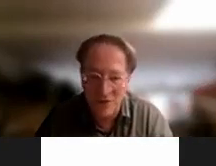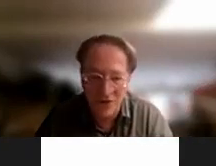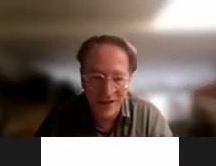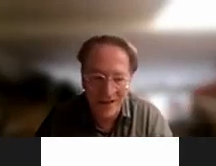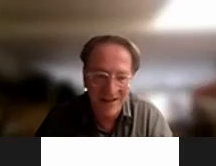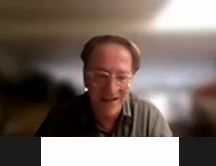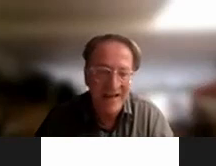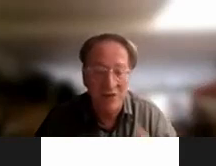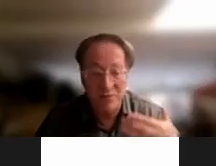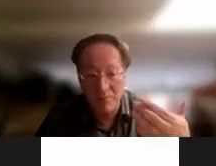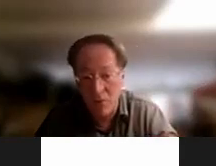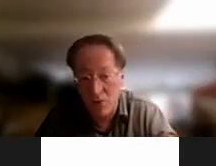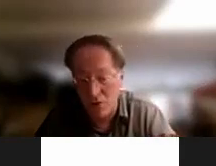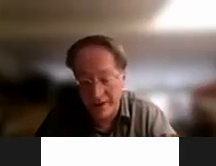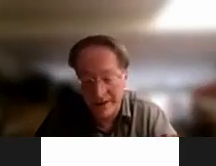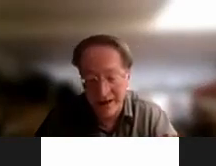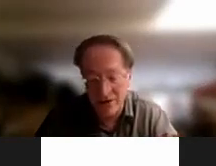curaduría muy interesante. Entonces,